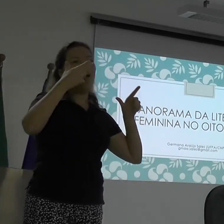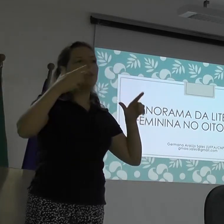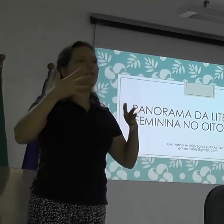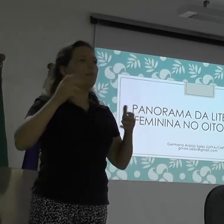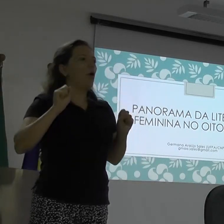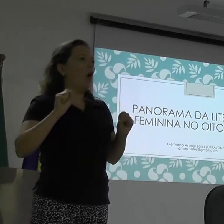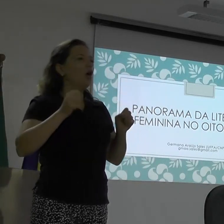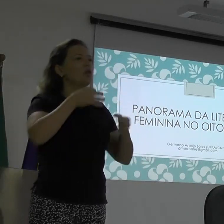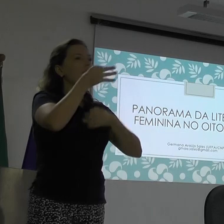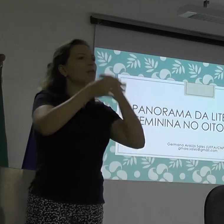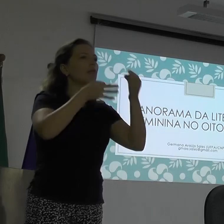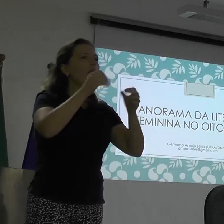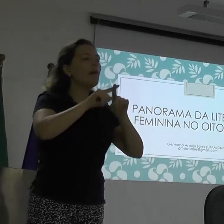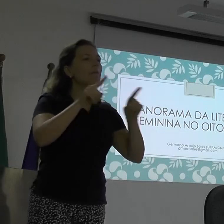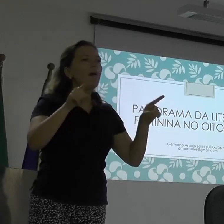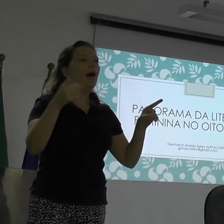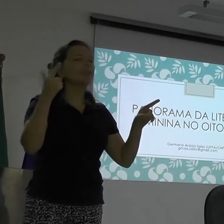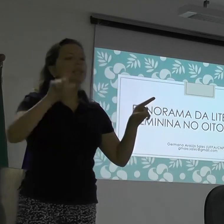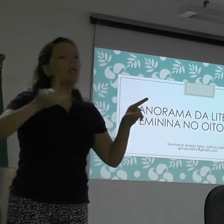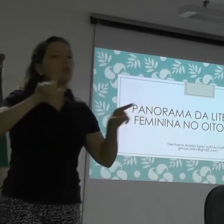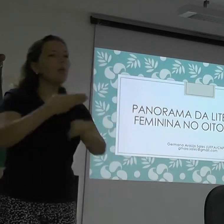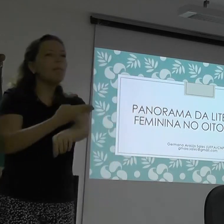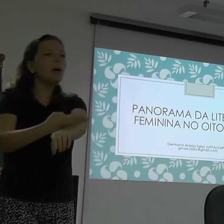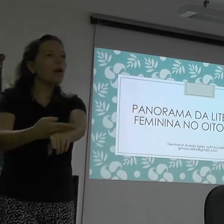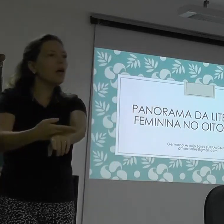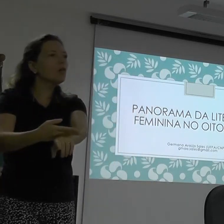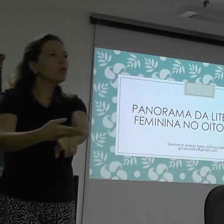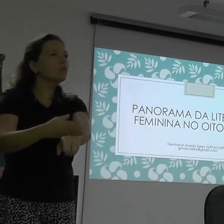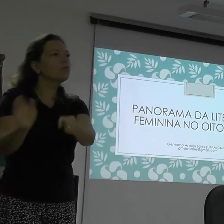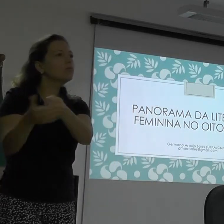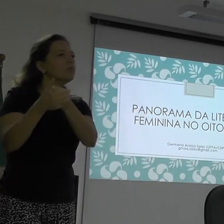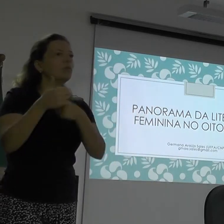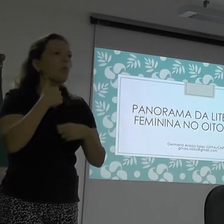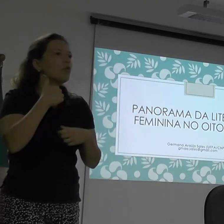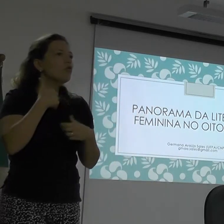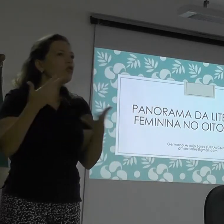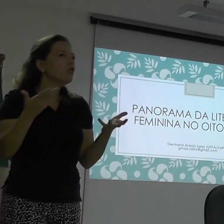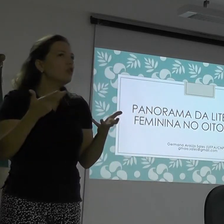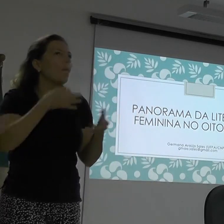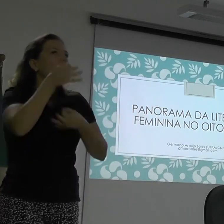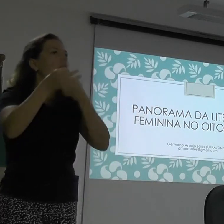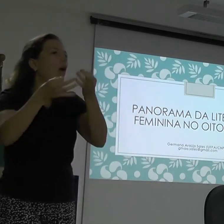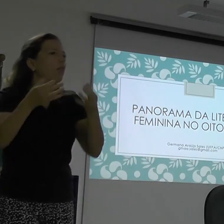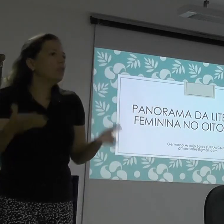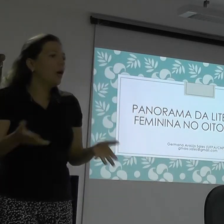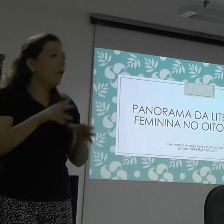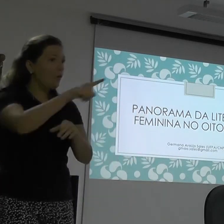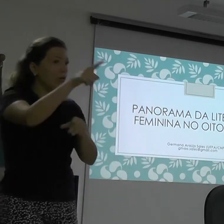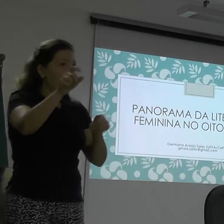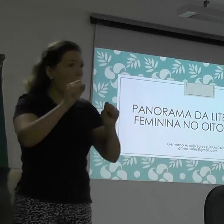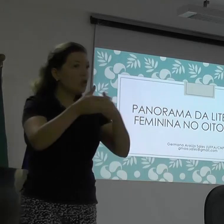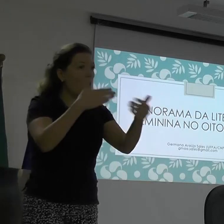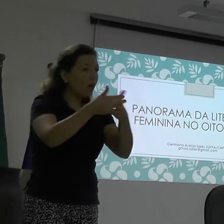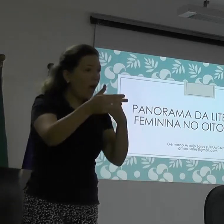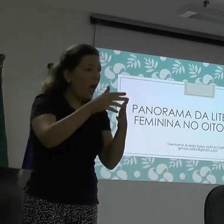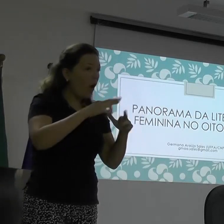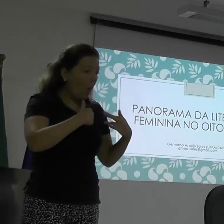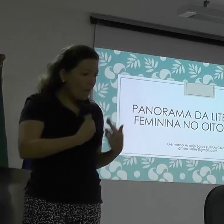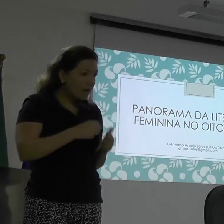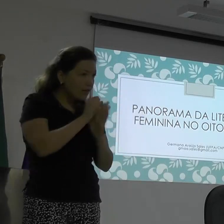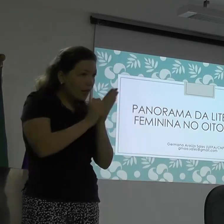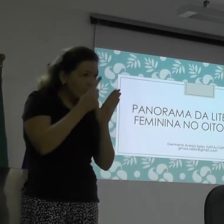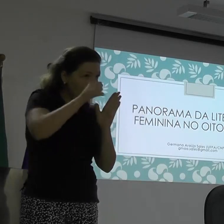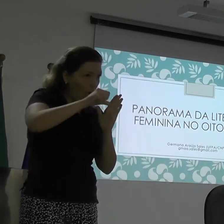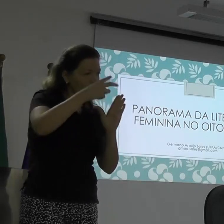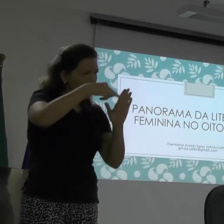escrita pelos brancos. Né? Então, se vocês forem reler qualquer romance do século XIX hoje em dia, vocês vão ver que eu não